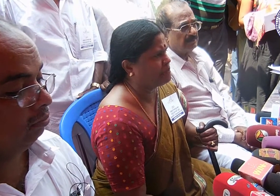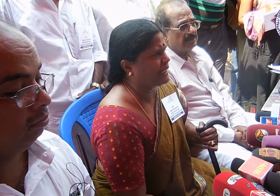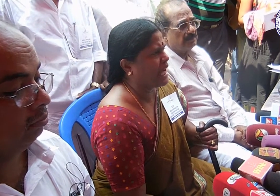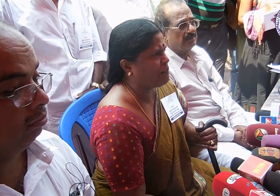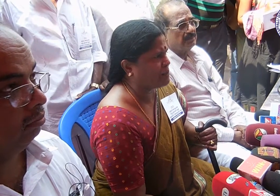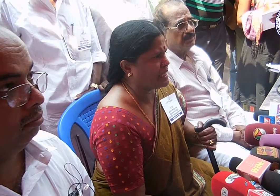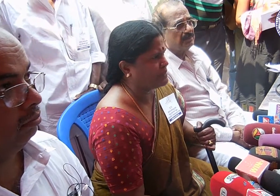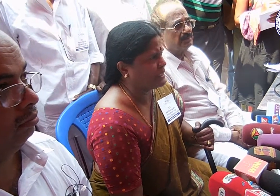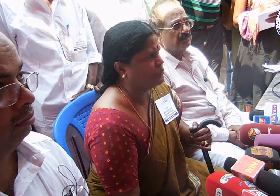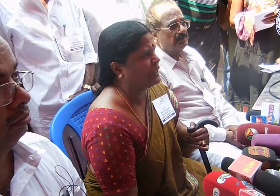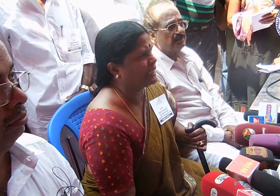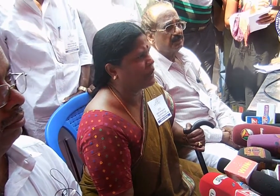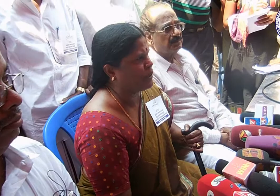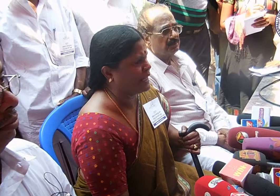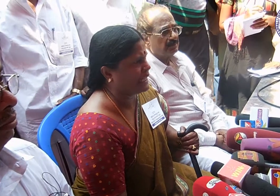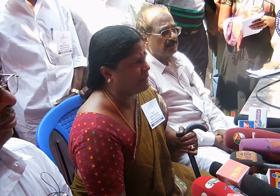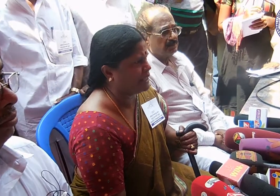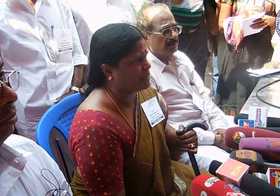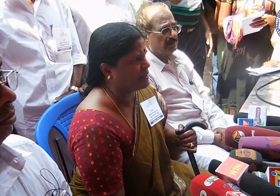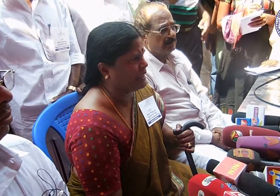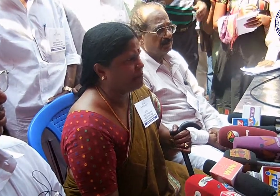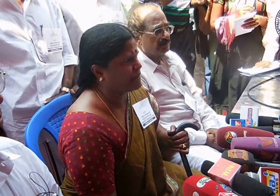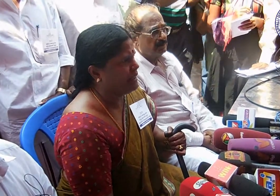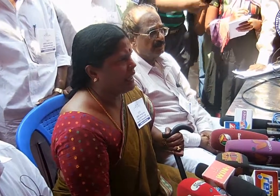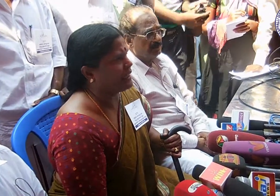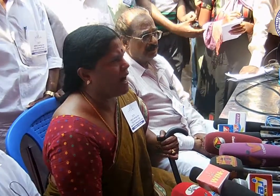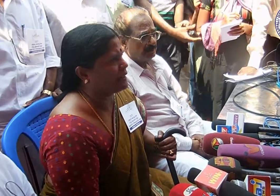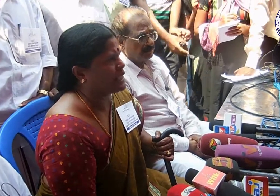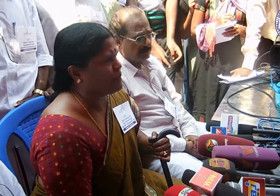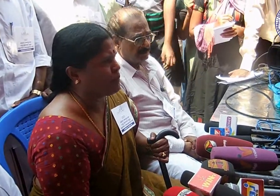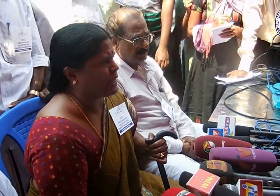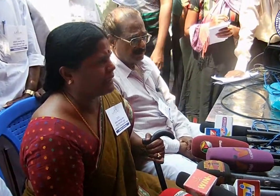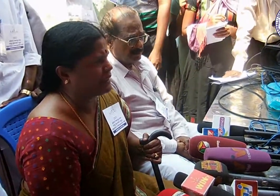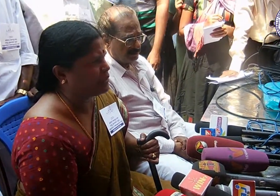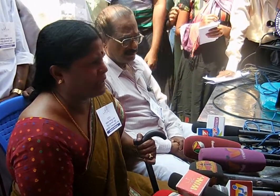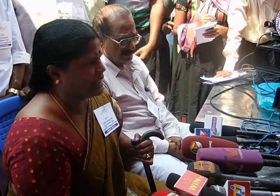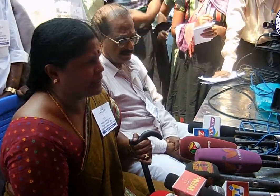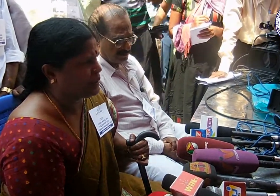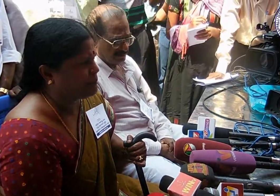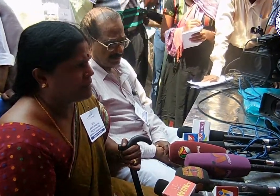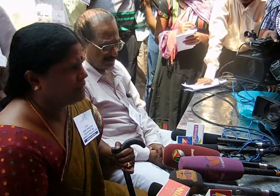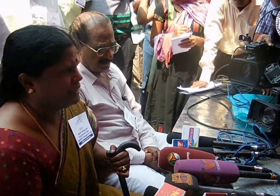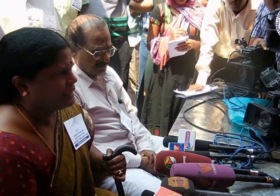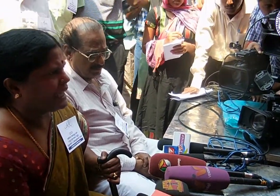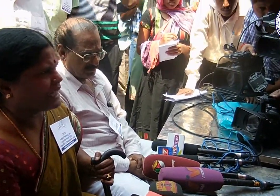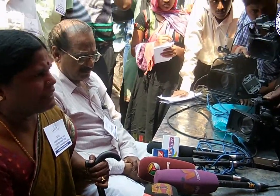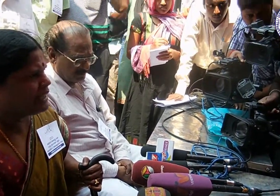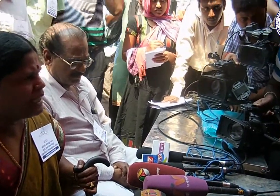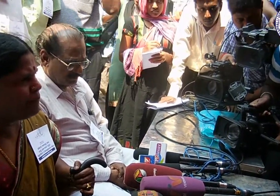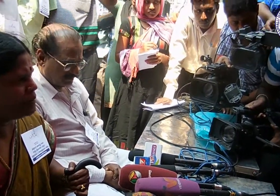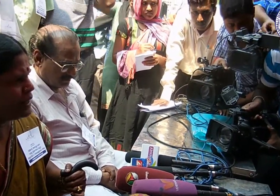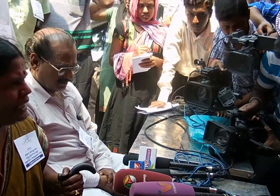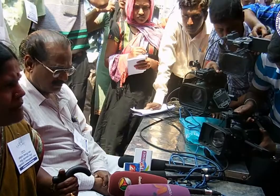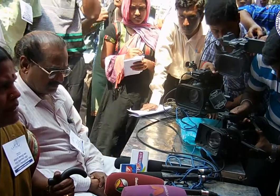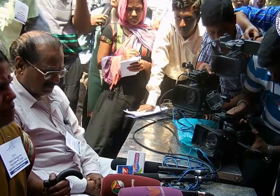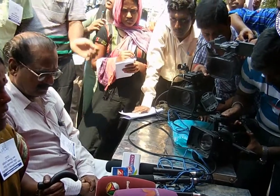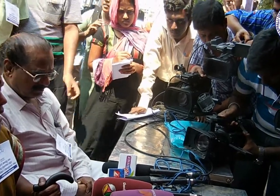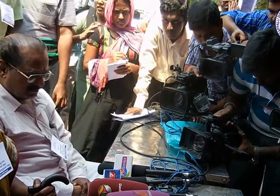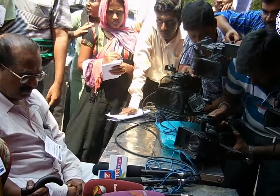அதை அமல்படுத்துவது உள்ளிட்ட கோரிக்கைகளை வலியுறுத்தி இந்த காத்திருப்பு போராட்டத்தை துவங்கி இருக்கிறோம் ஏற்கனவே நாங்கள் பலமுறை